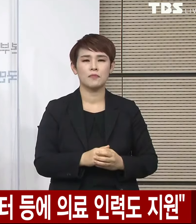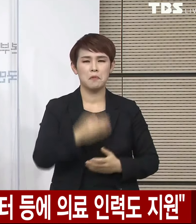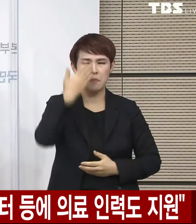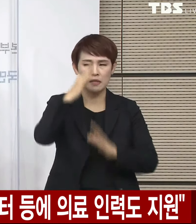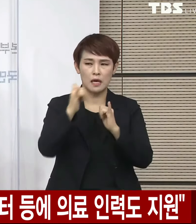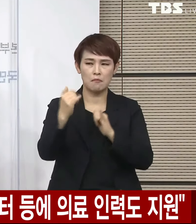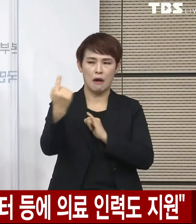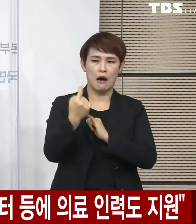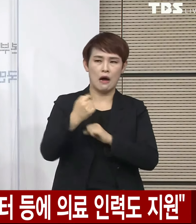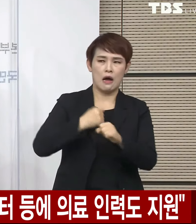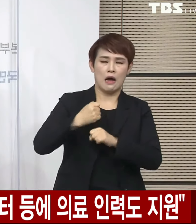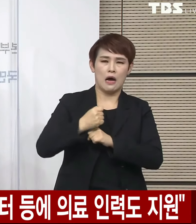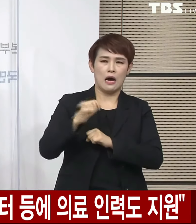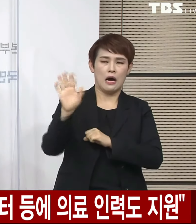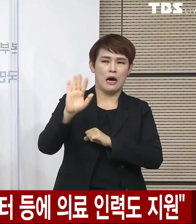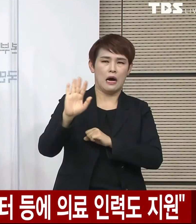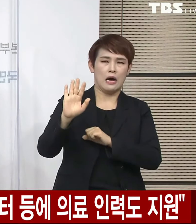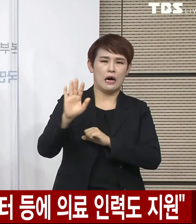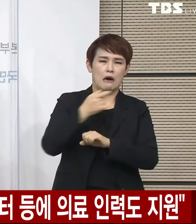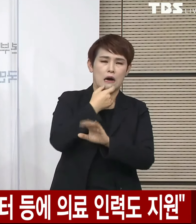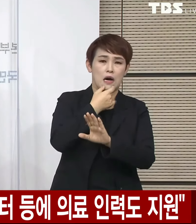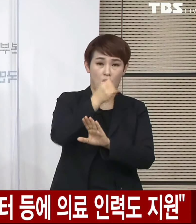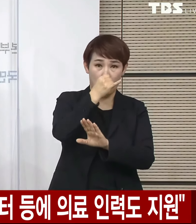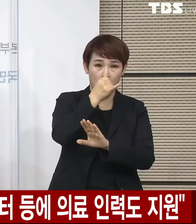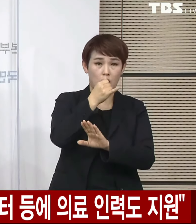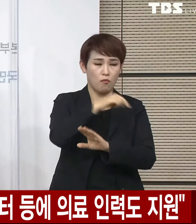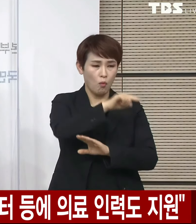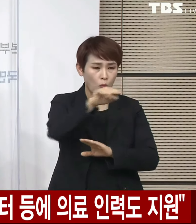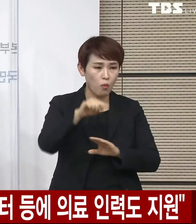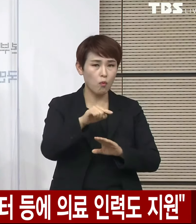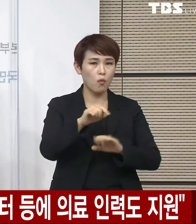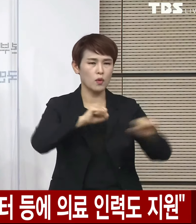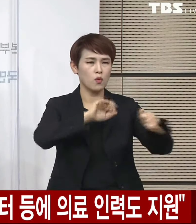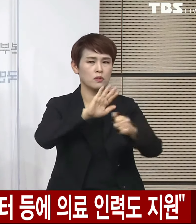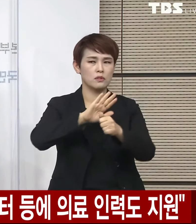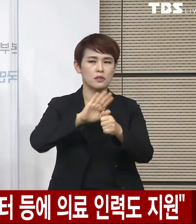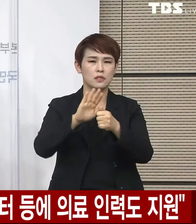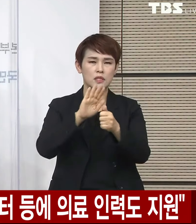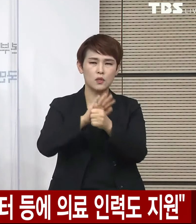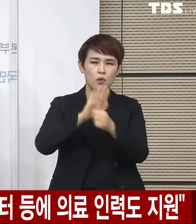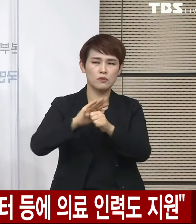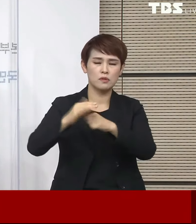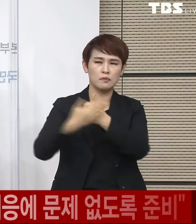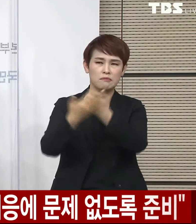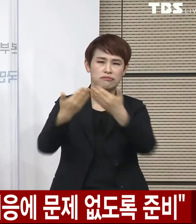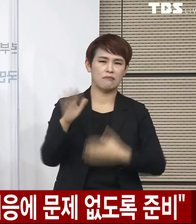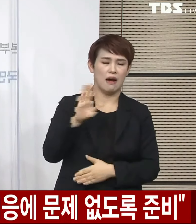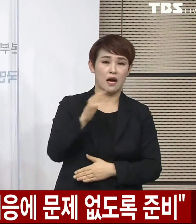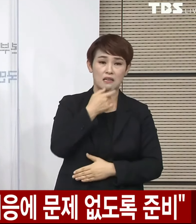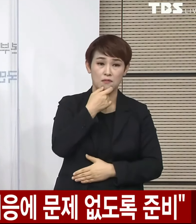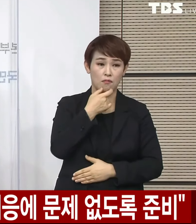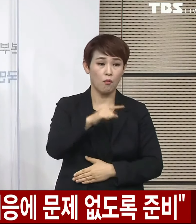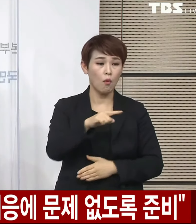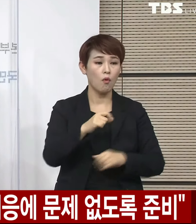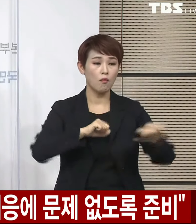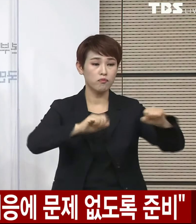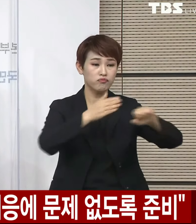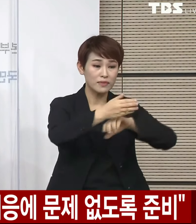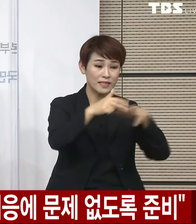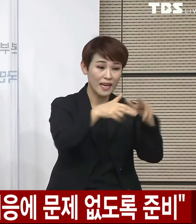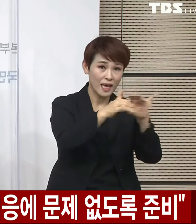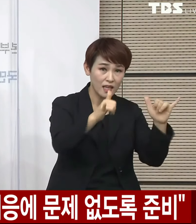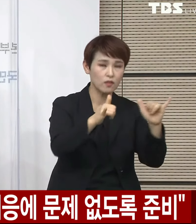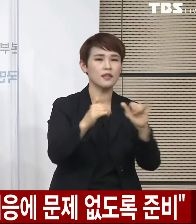사람에 대한 거부감 등으로 활동 지원 서비스를 이용하기 어려운 발달장애인들에 대해서는 가족이 직접